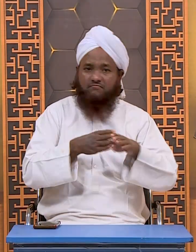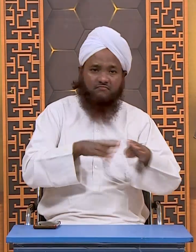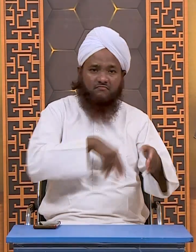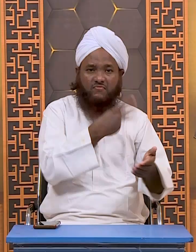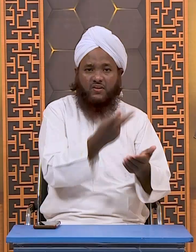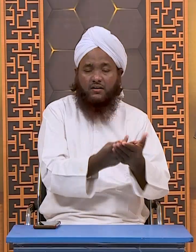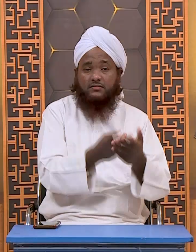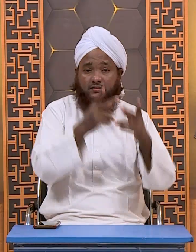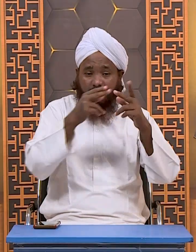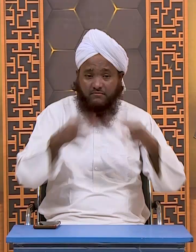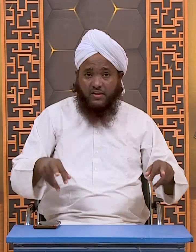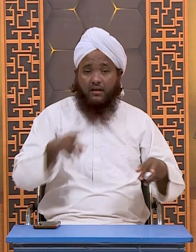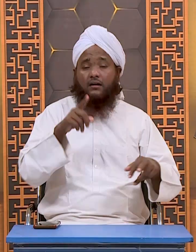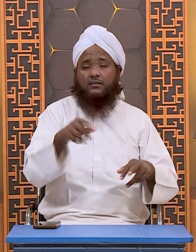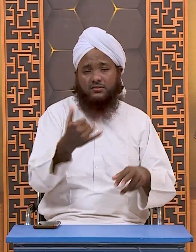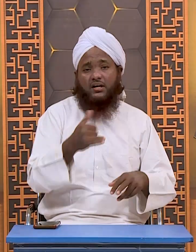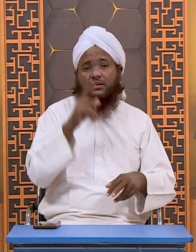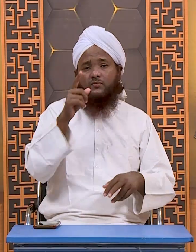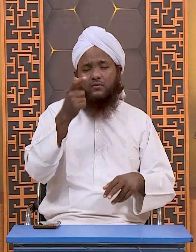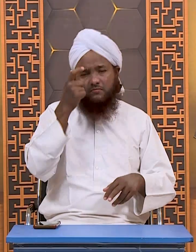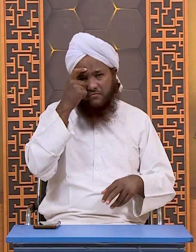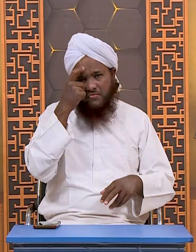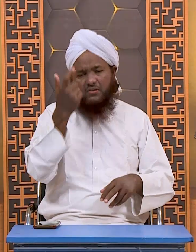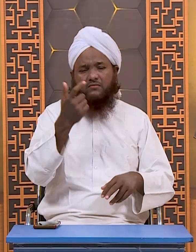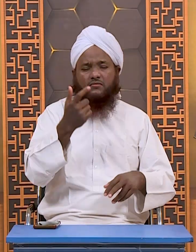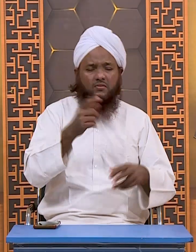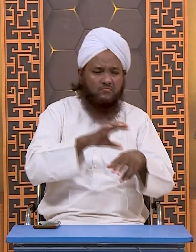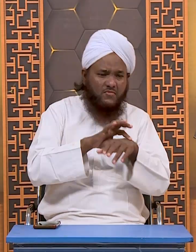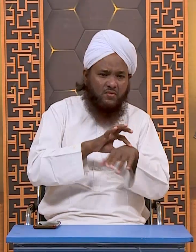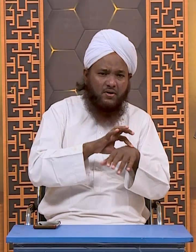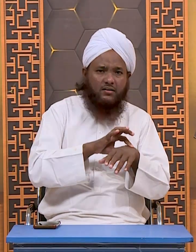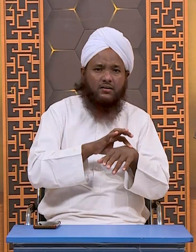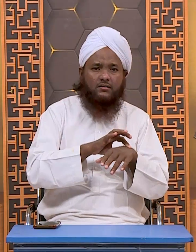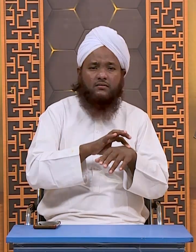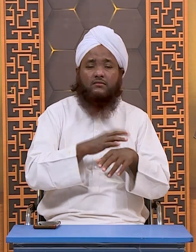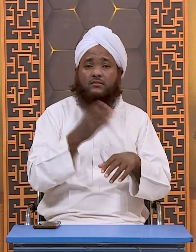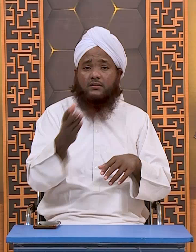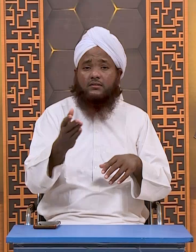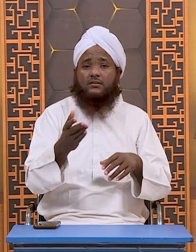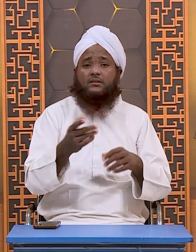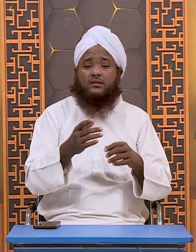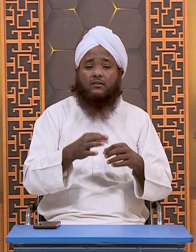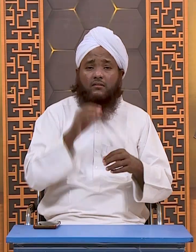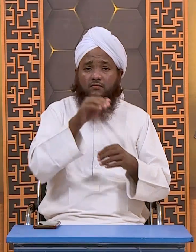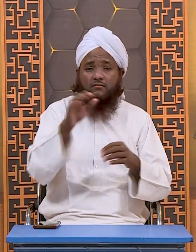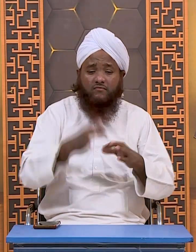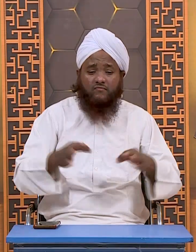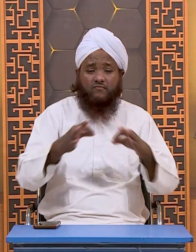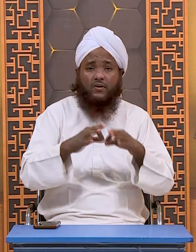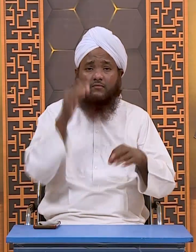فرمائے، کوئی قدرتی آفت آ جائے، کوئی بیماری لگ جائے، اسی طرح اہل خانہ میں سے کوئی بیمار ہو جائے، اسے کوئی تکلیف